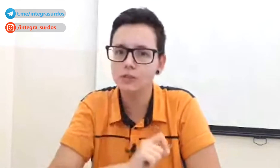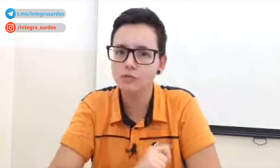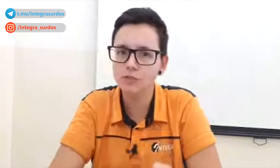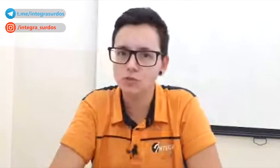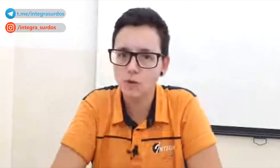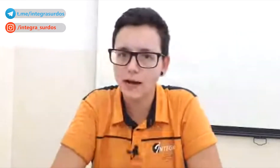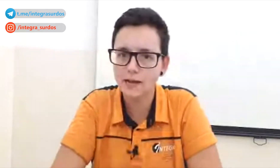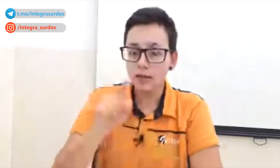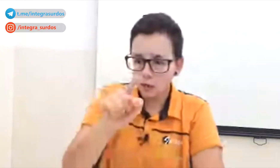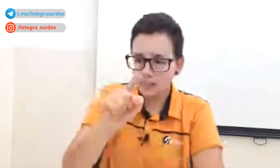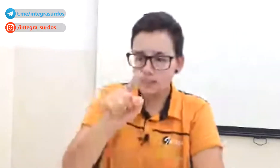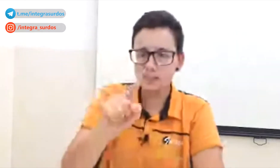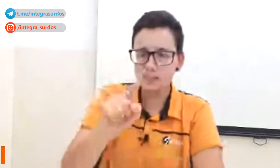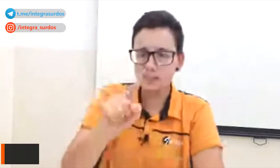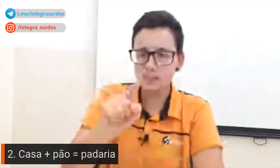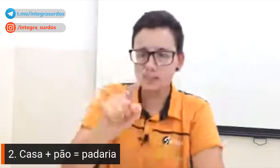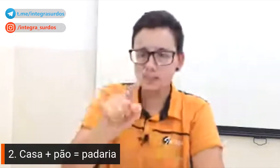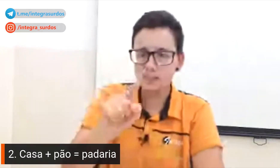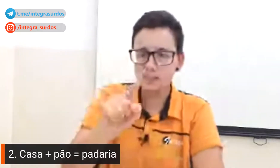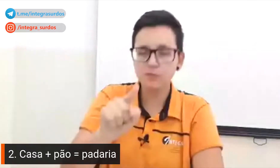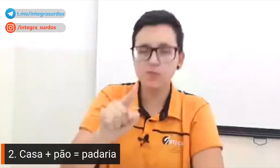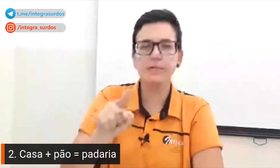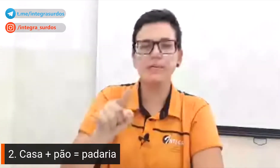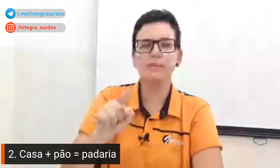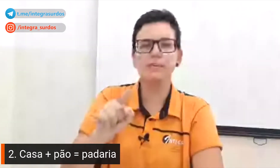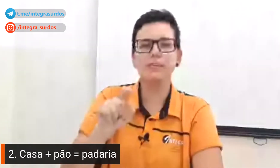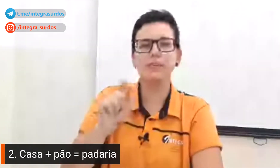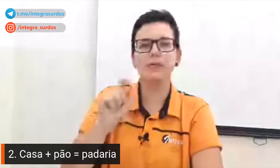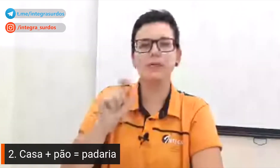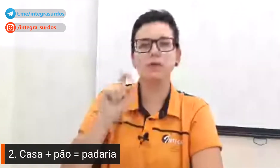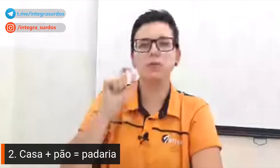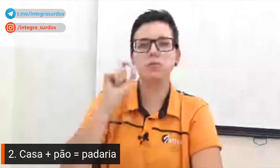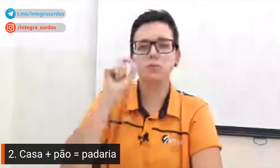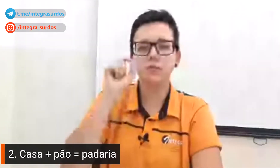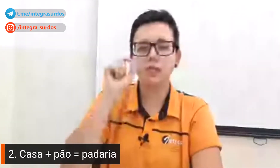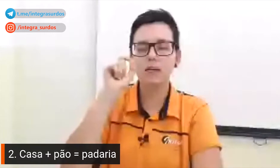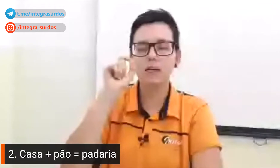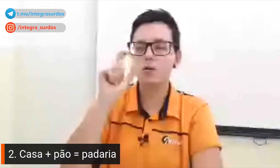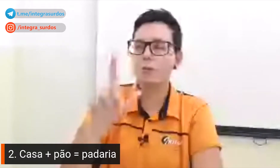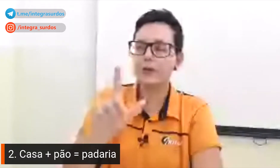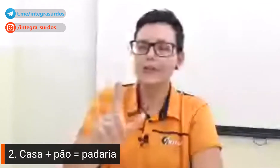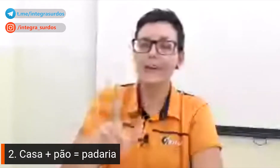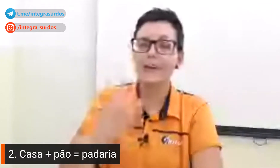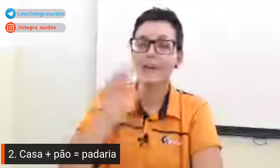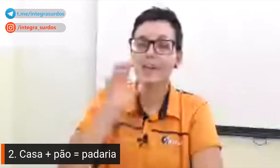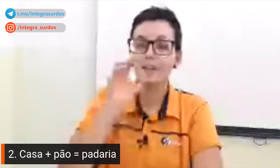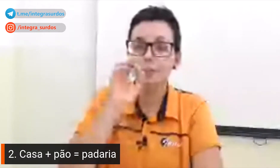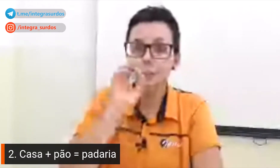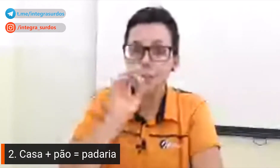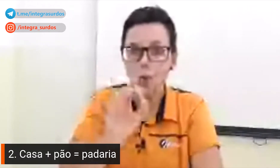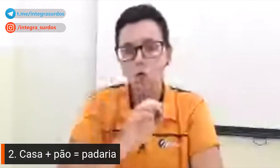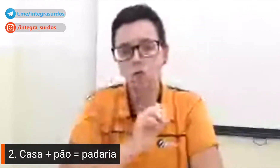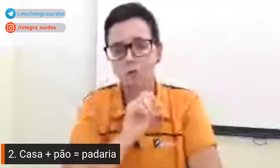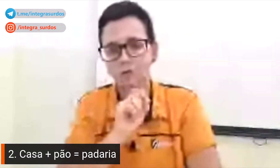são visuais. Só que agora, com essa explicação, eu consegui compreender. Que bom! Sabe por